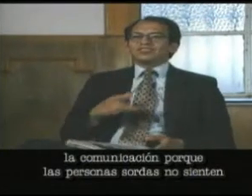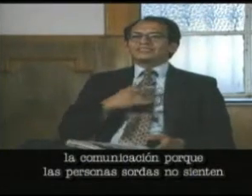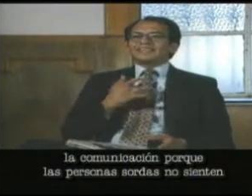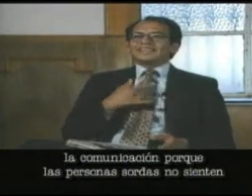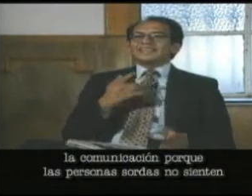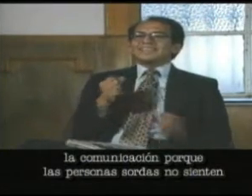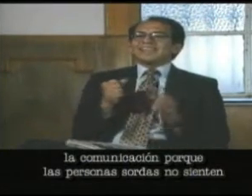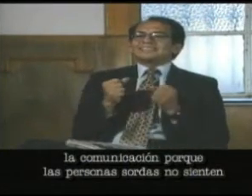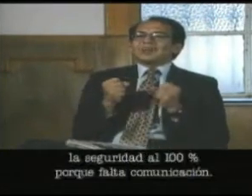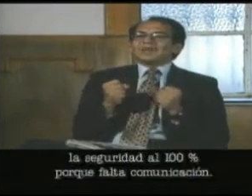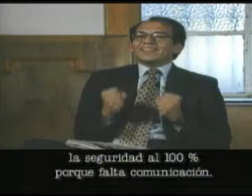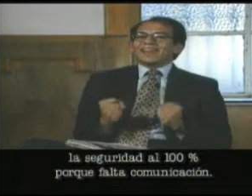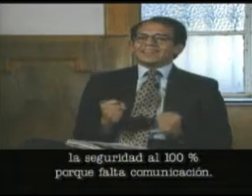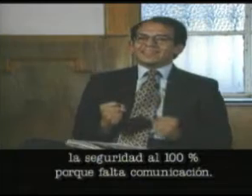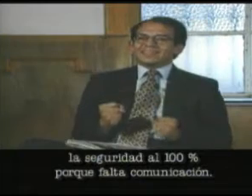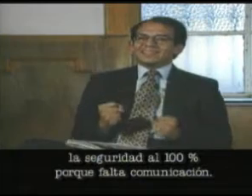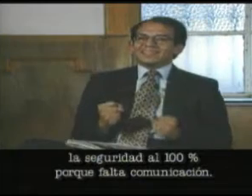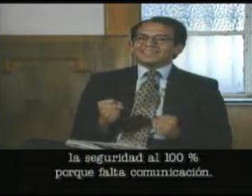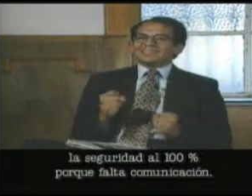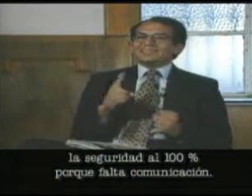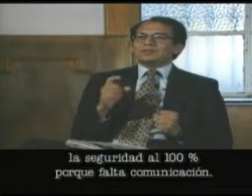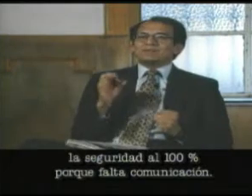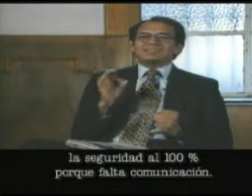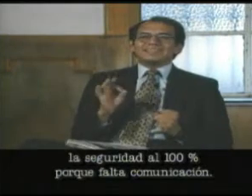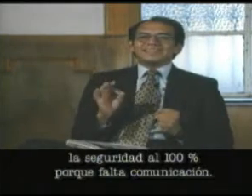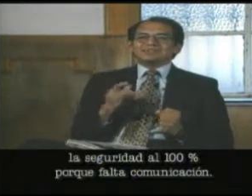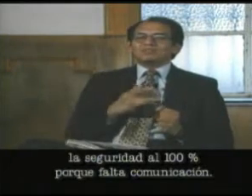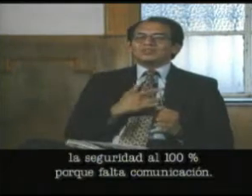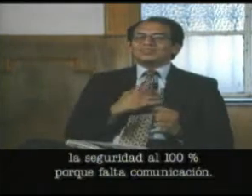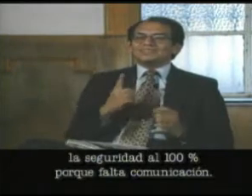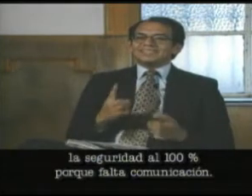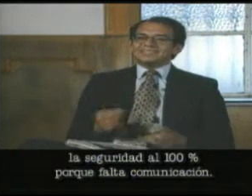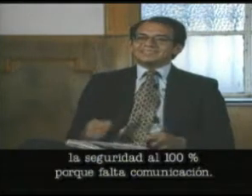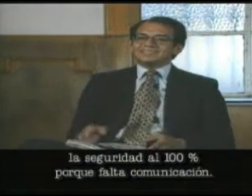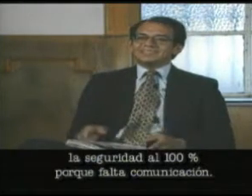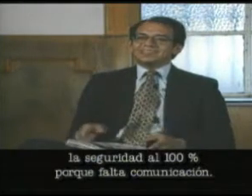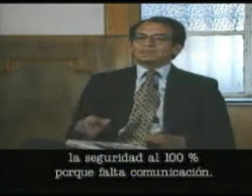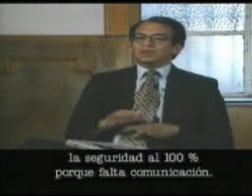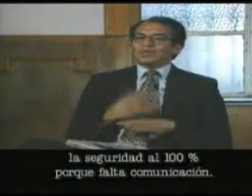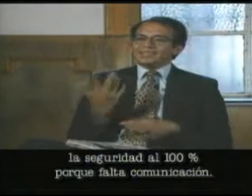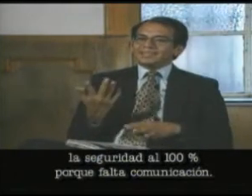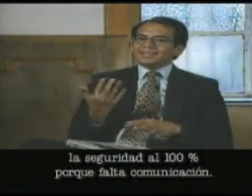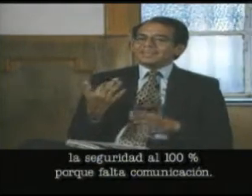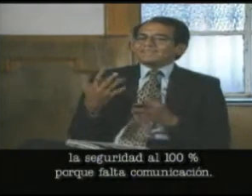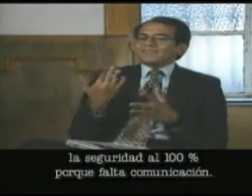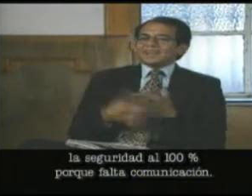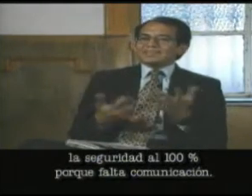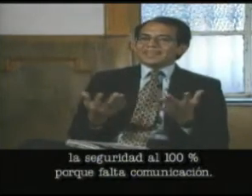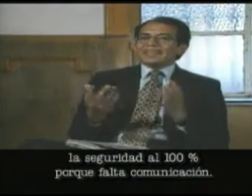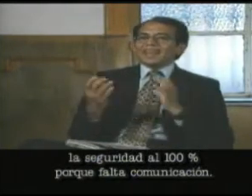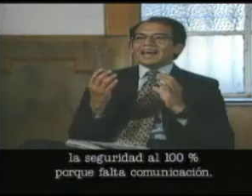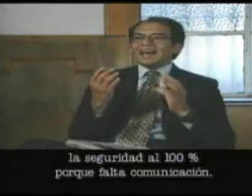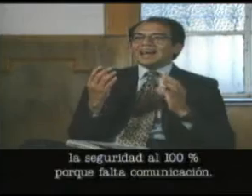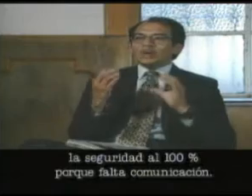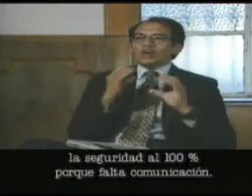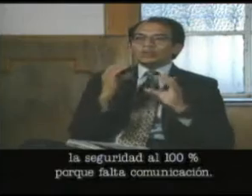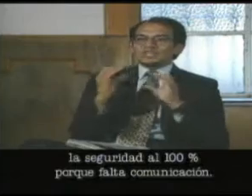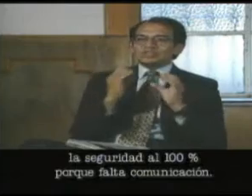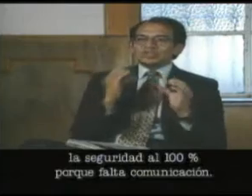no siente la seguridad, 100% no siente. porque faltas de